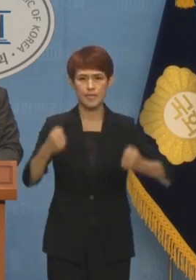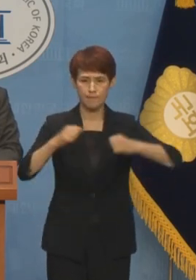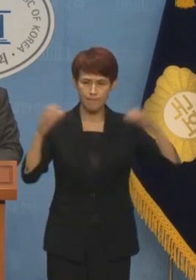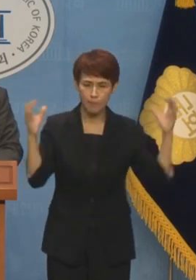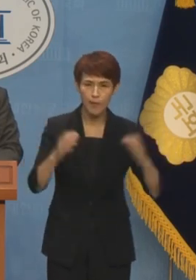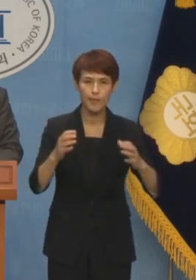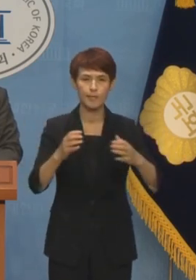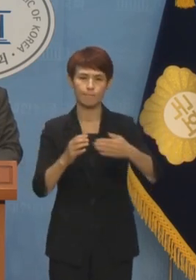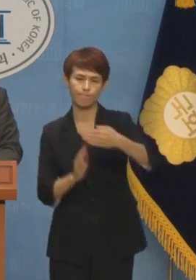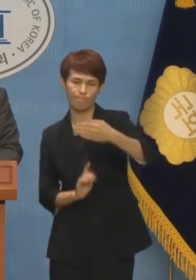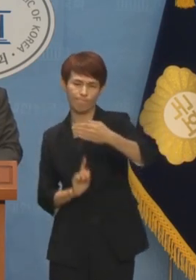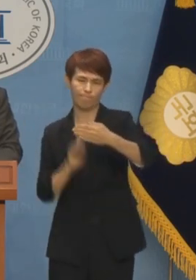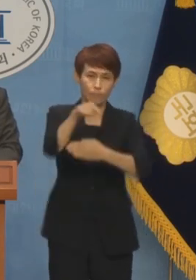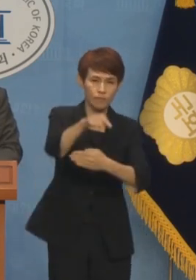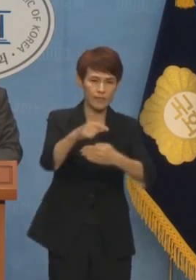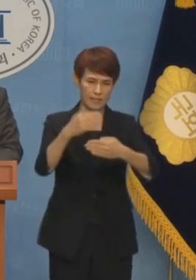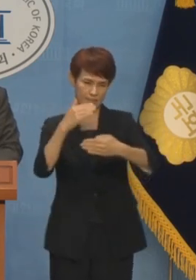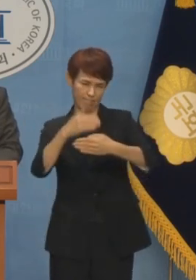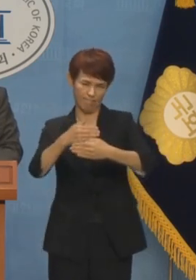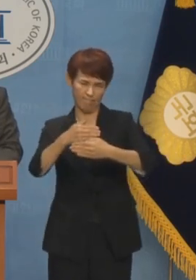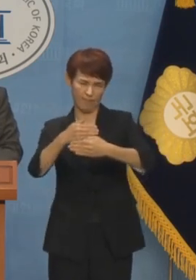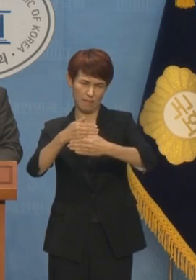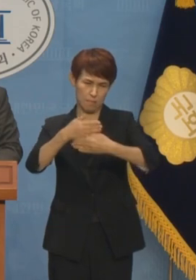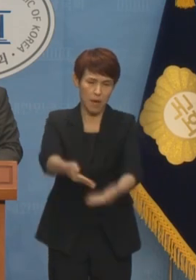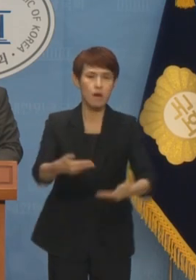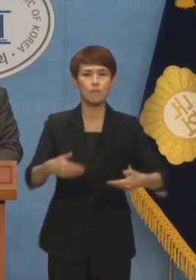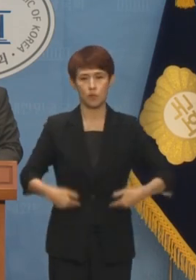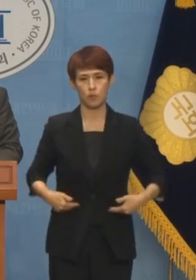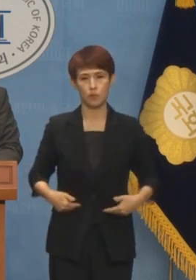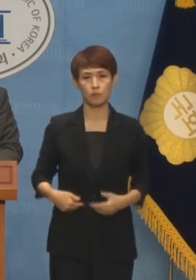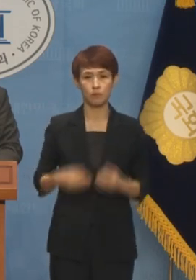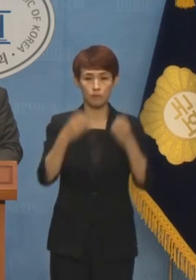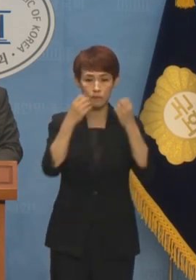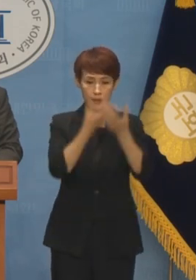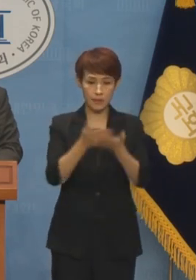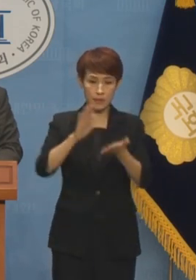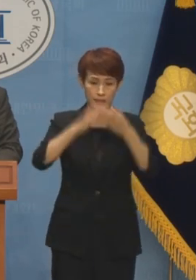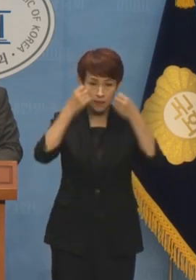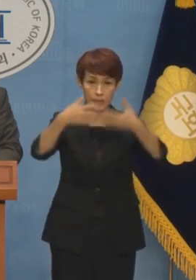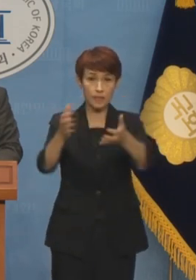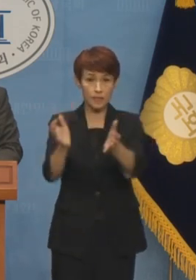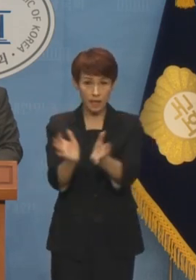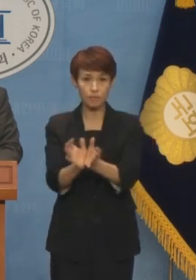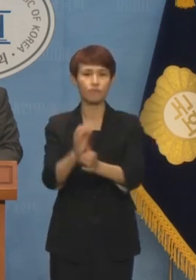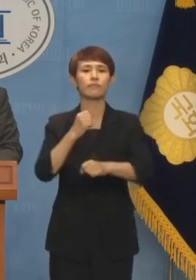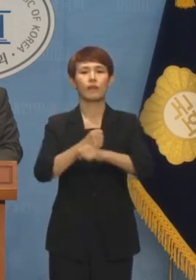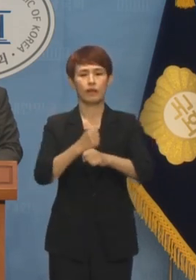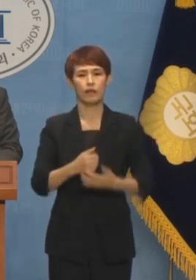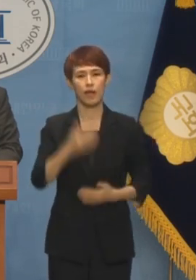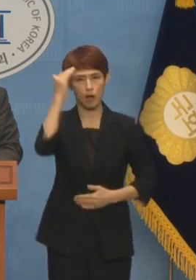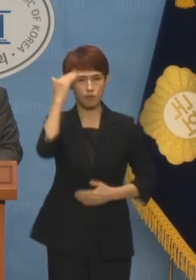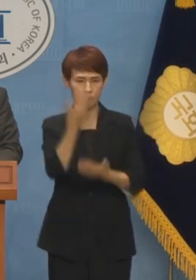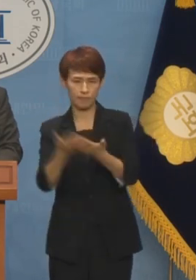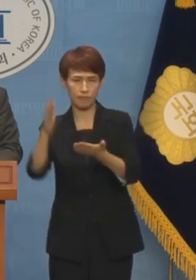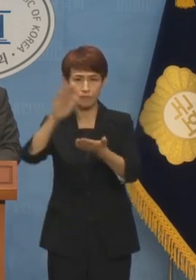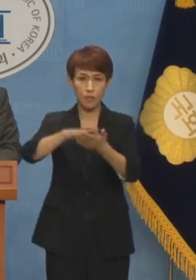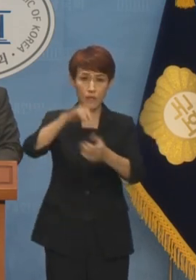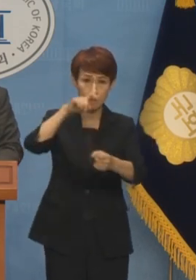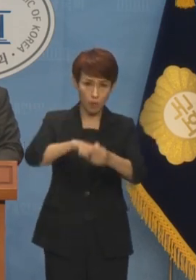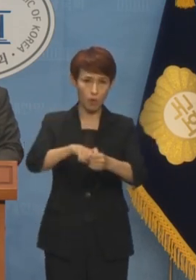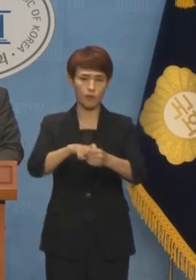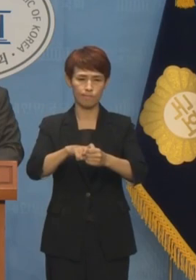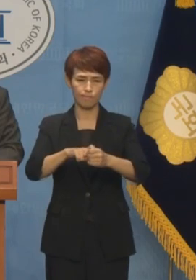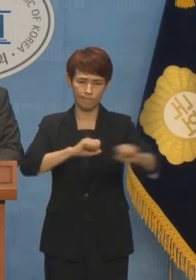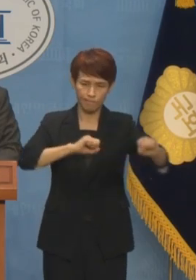힘을 모아 뚝을 파괴해야 합니다. 개혁신당은 변화의 기폭제, 대한민국 리셋을 위한 기폭제가 되어야